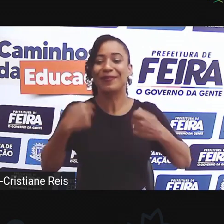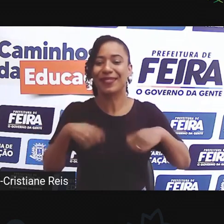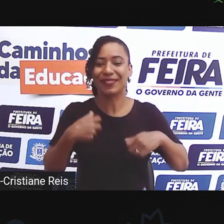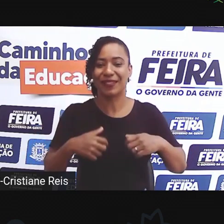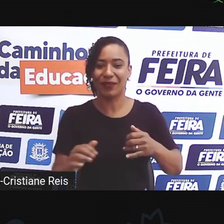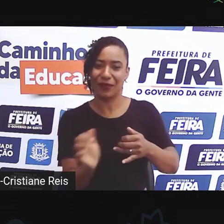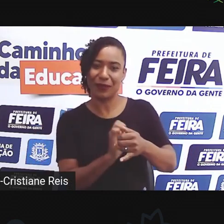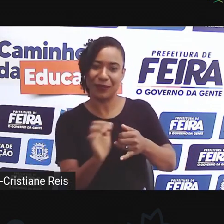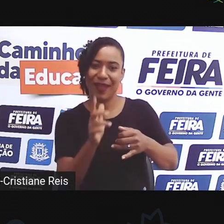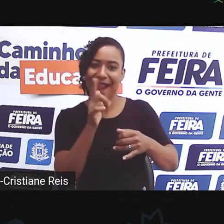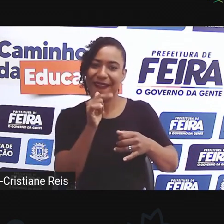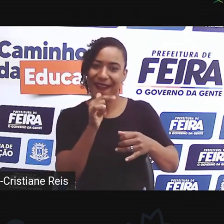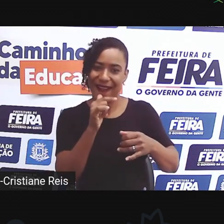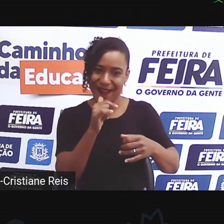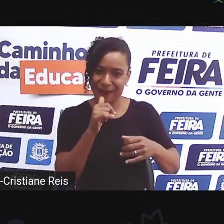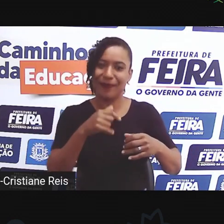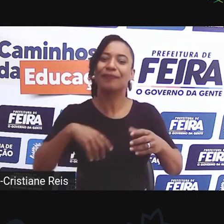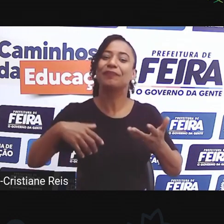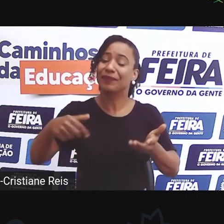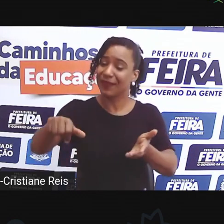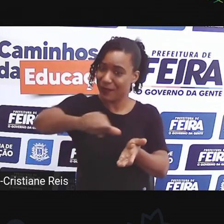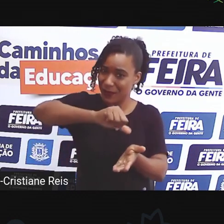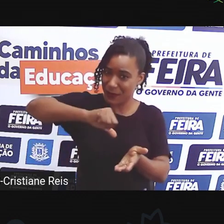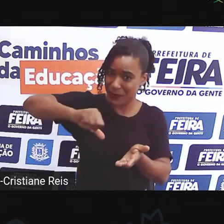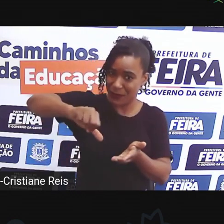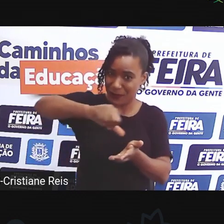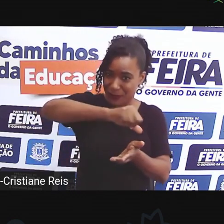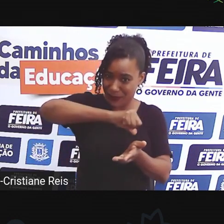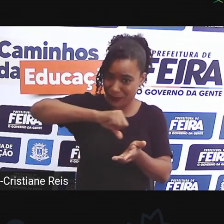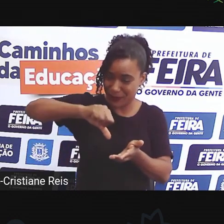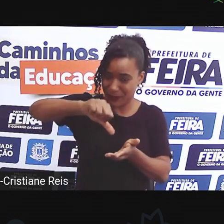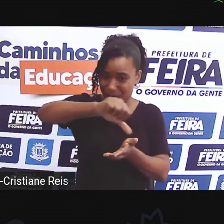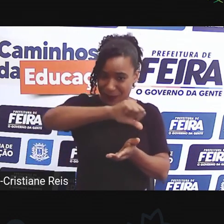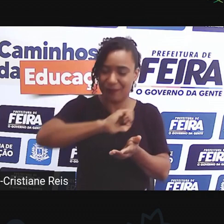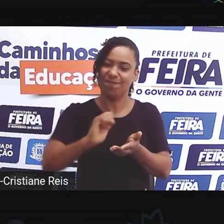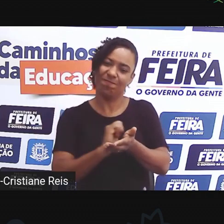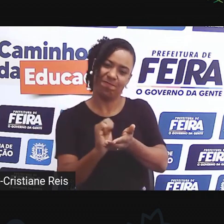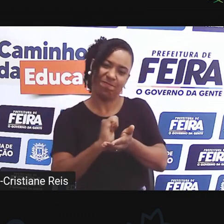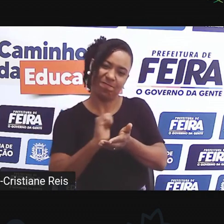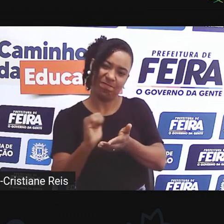brinquedos com bastante água e sabão, enxaguar esses brinquedos,